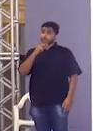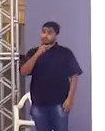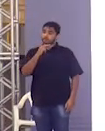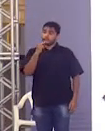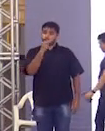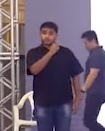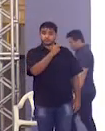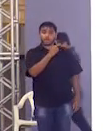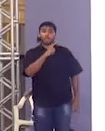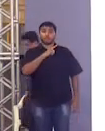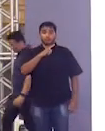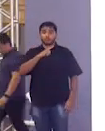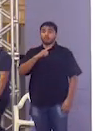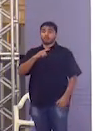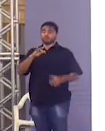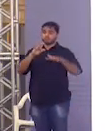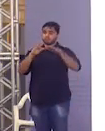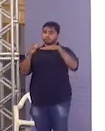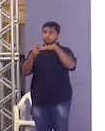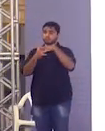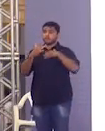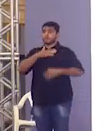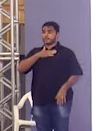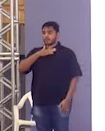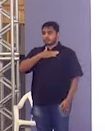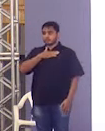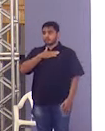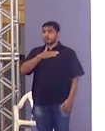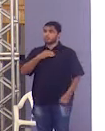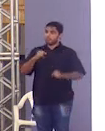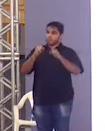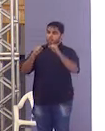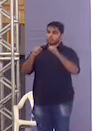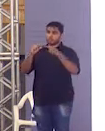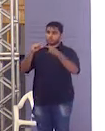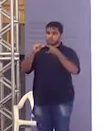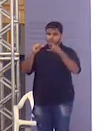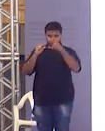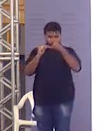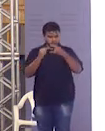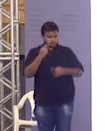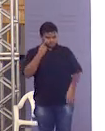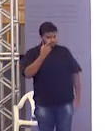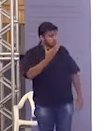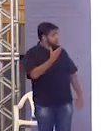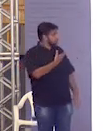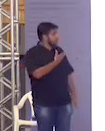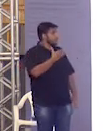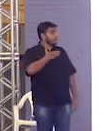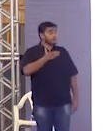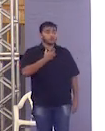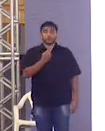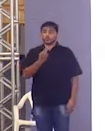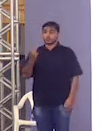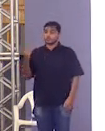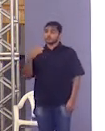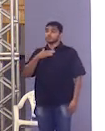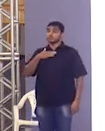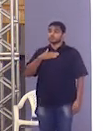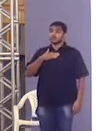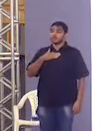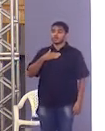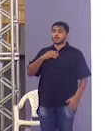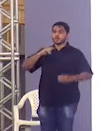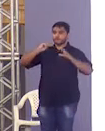tá? Se você tiver a oportunidade de no YouTube depois olhar o meu canal, tem um canal lá que eu